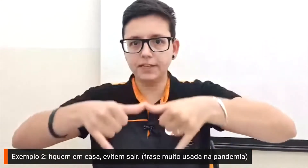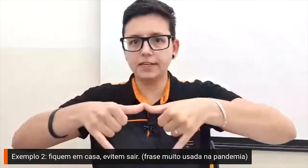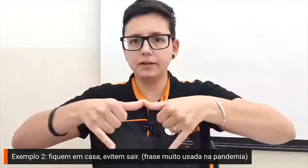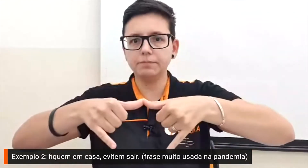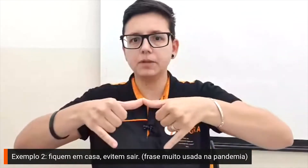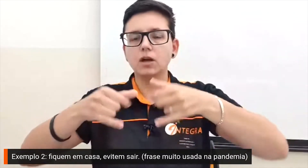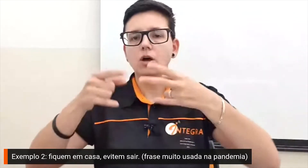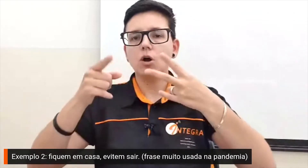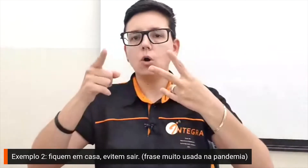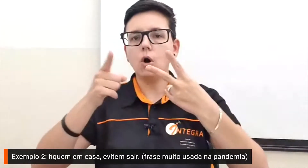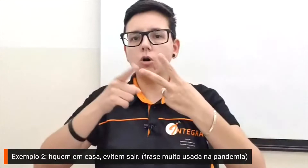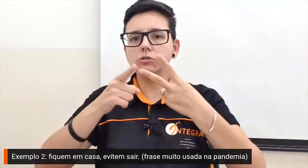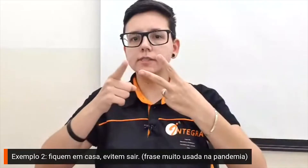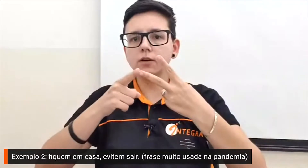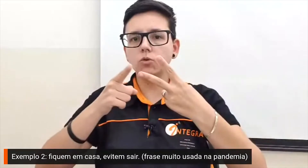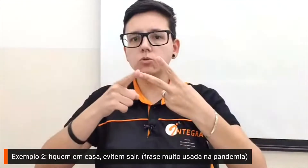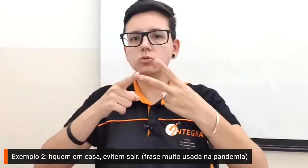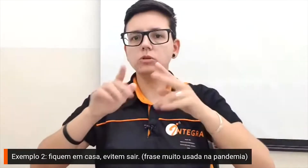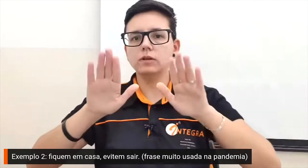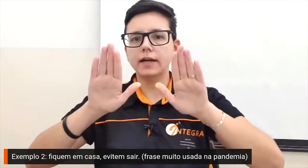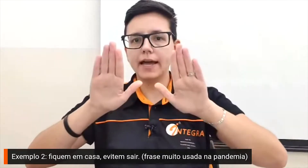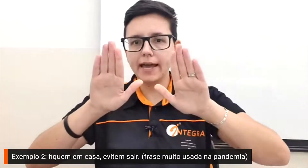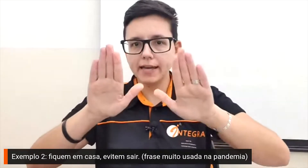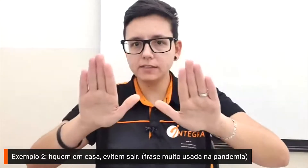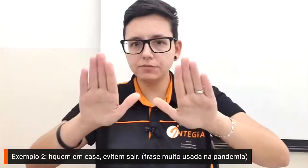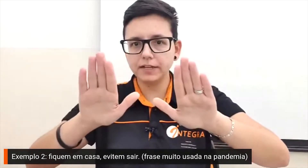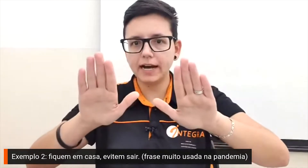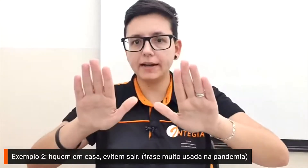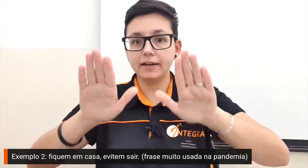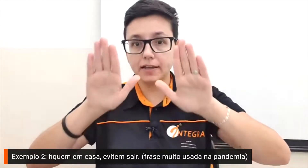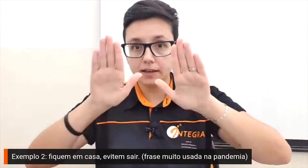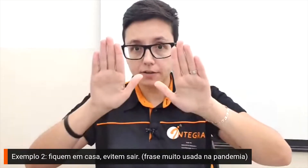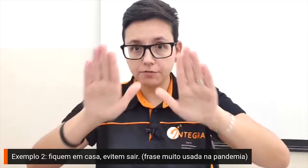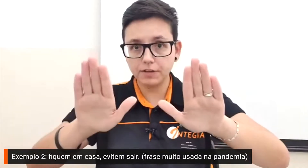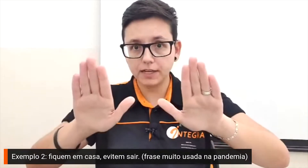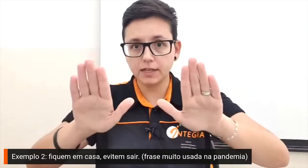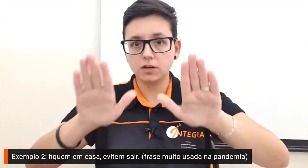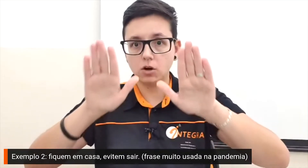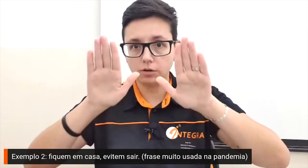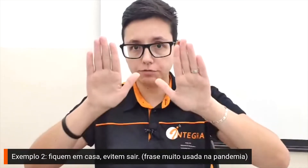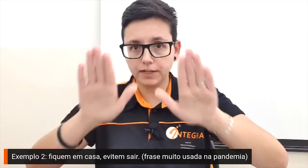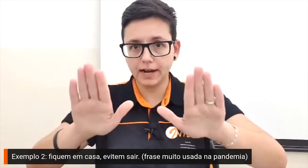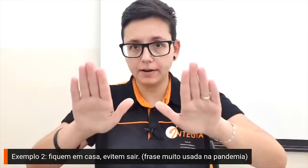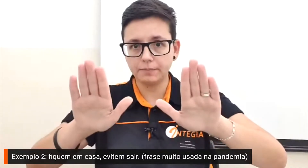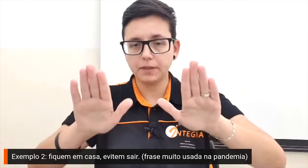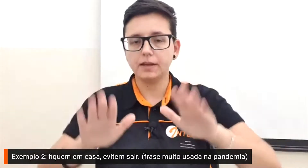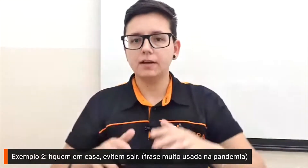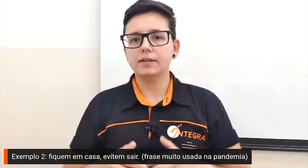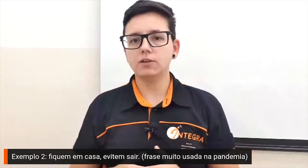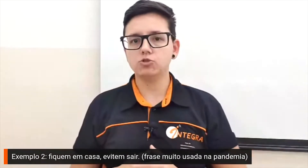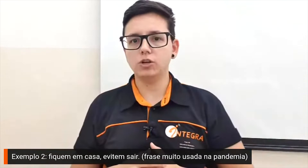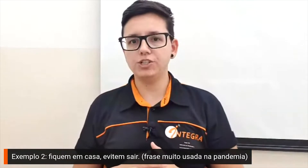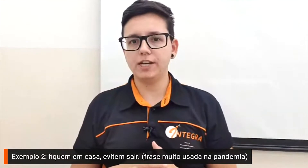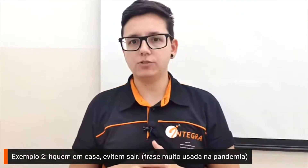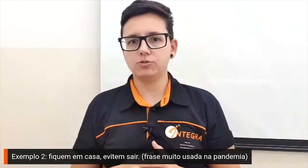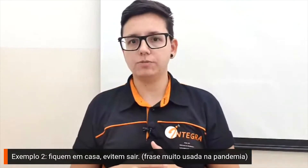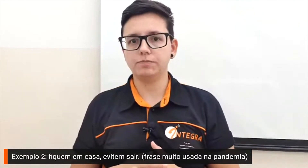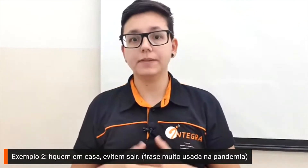fique. Ou o segundo, esse ficar aqui. Fique, ó, ficar. Tem os 2 jeitos.